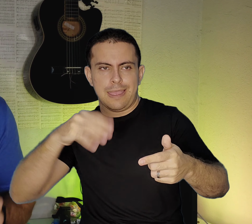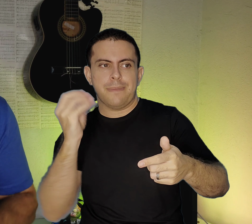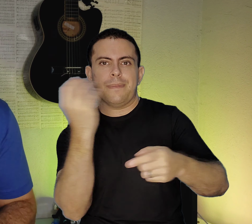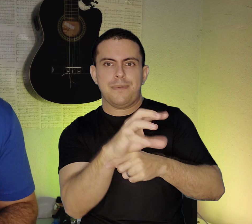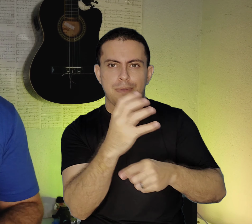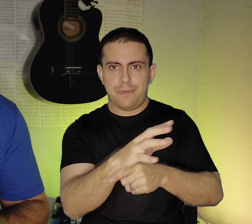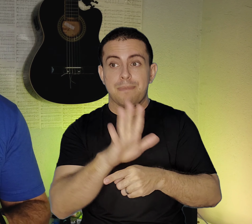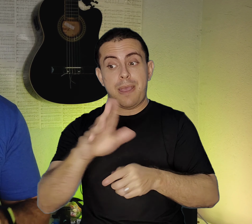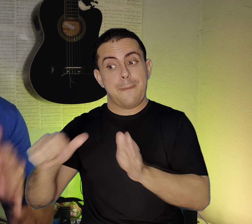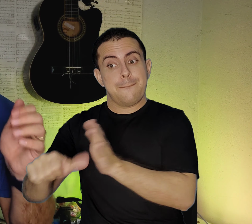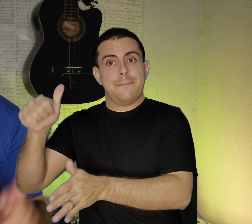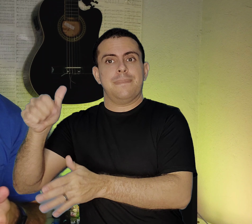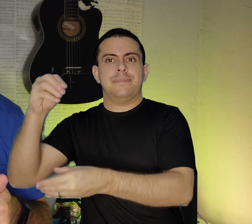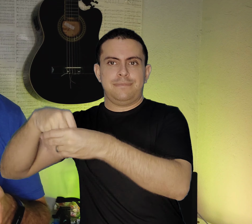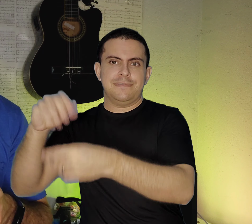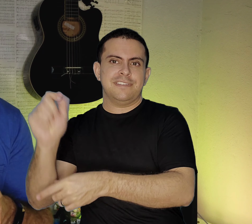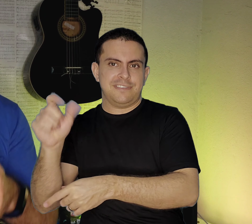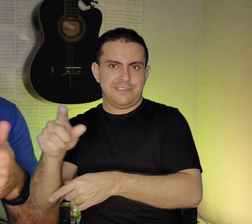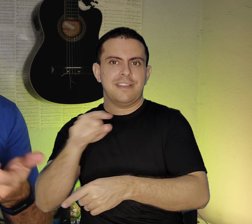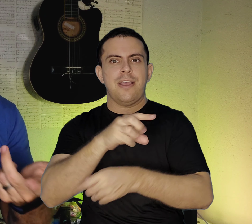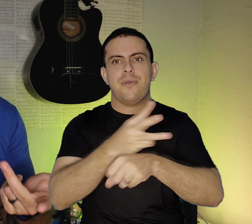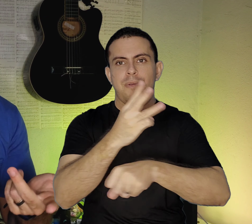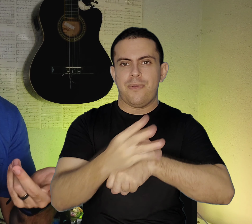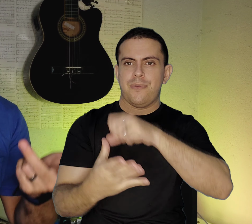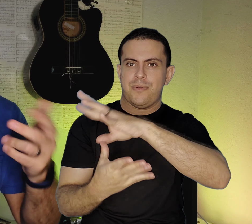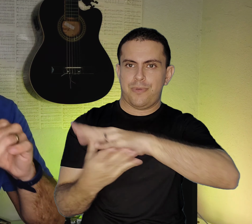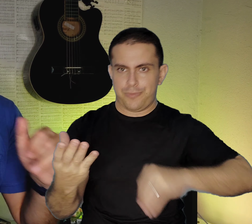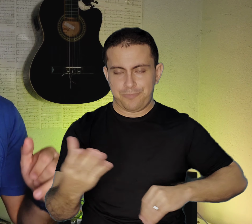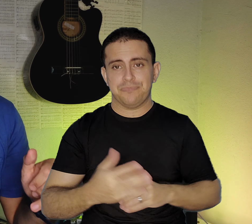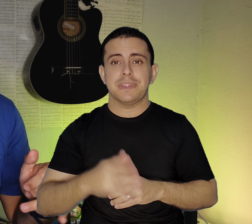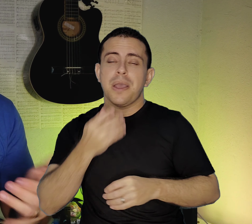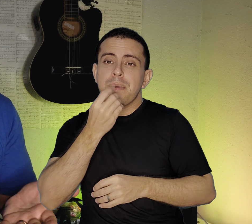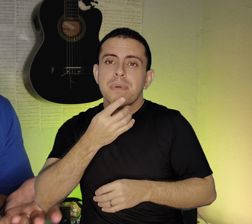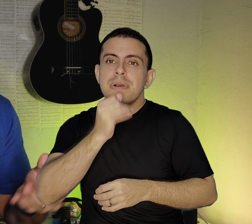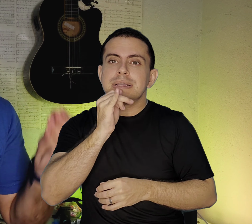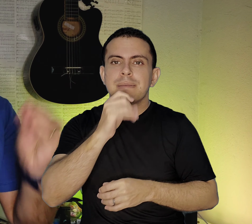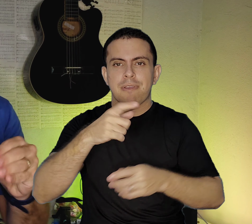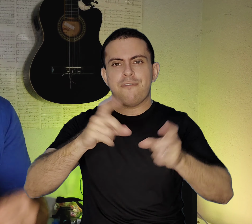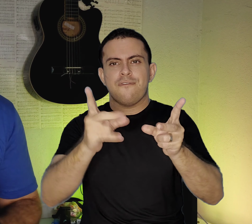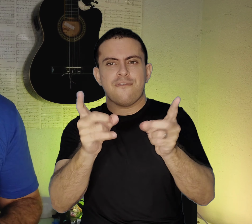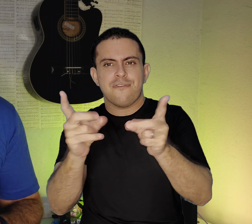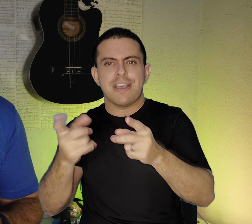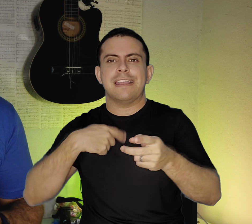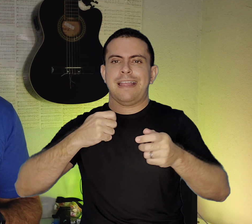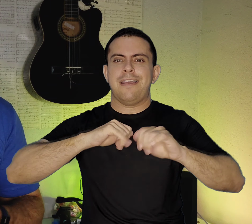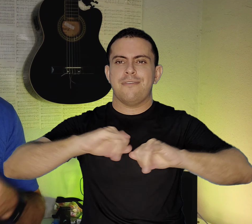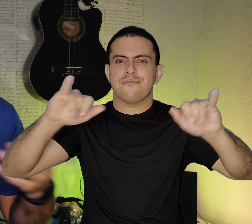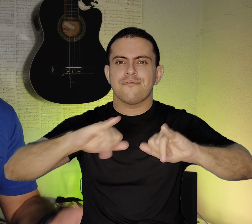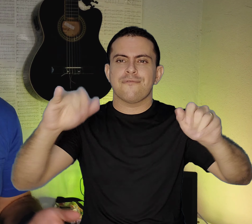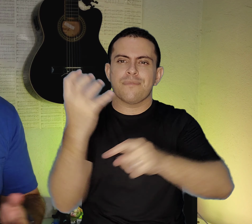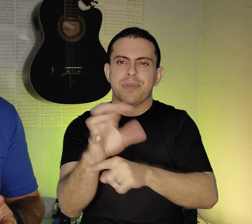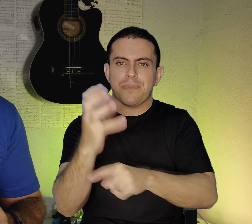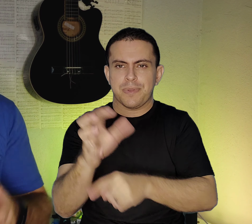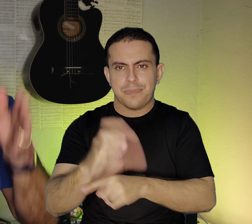primeiro no Telegram Então bem interessante isso Então é bom para quem vende Poder fazer os anúncios ali E